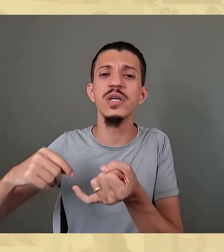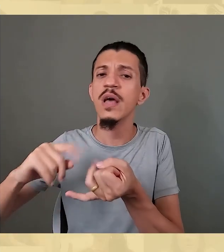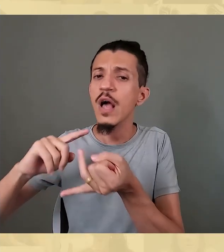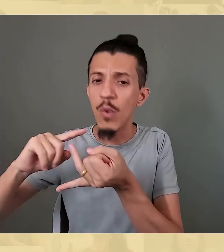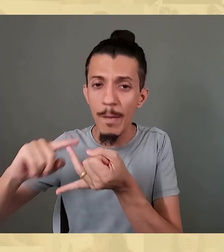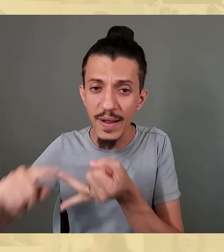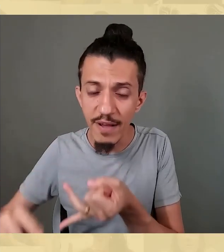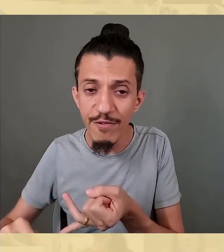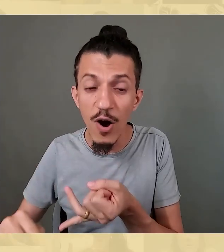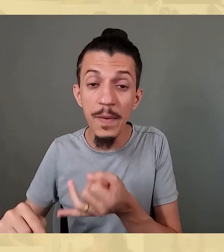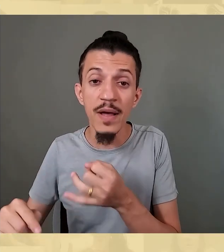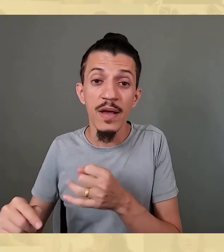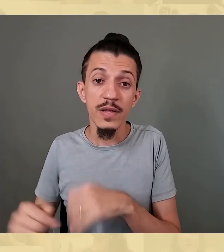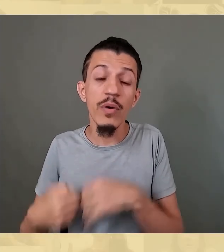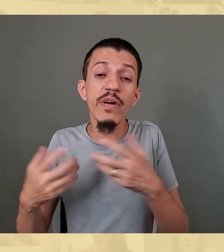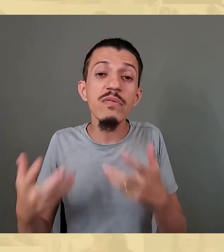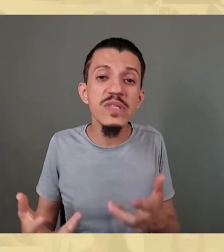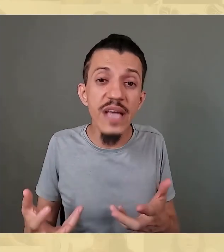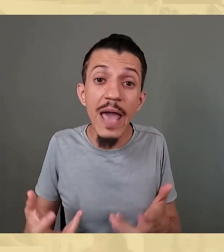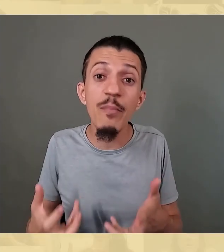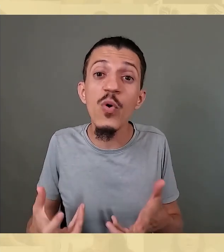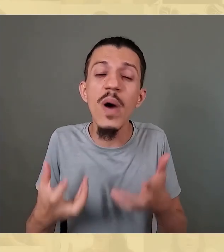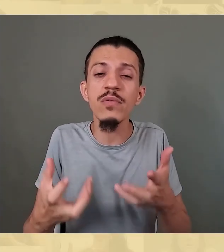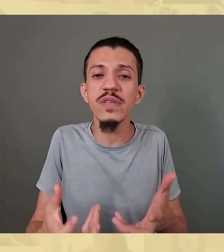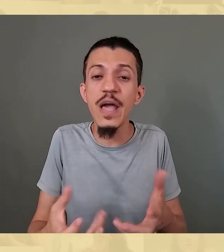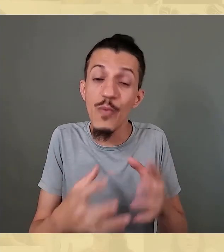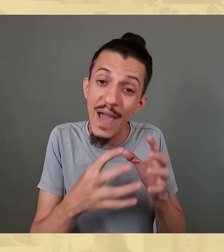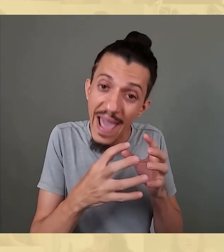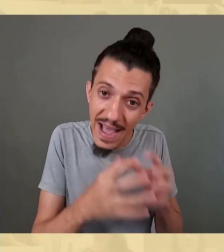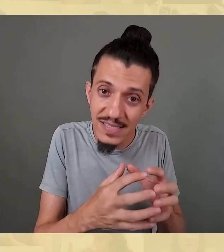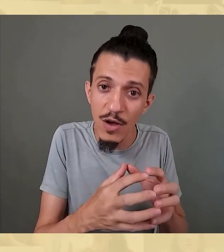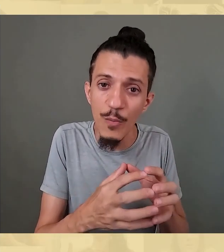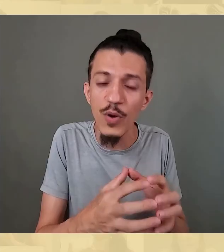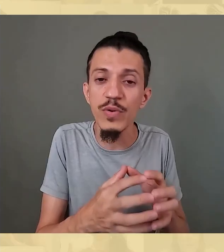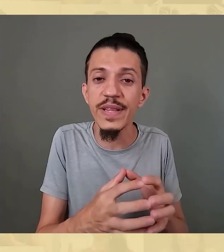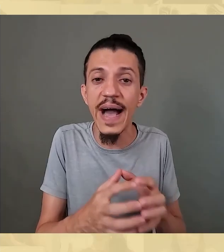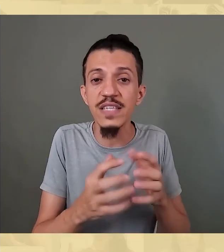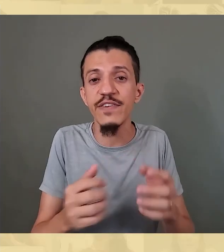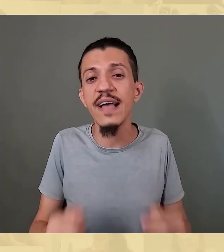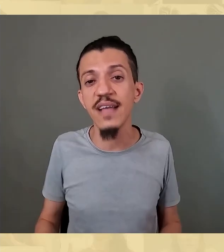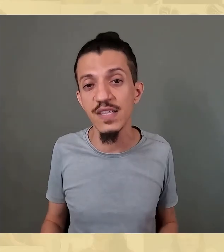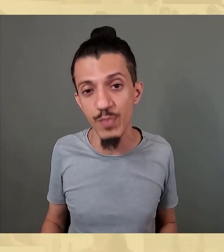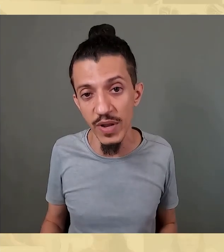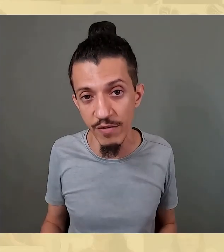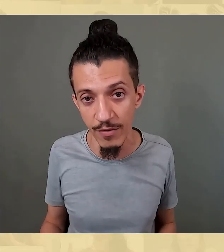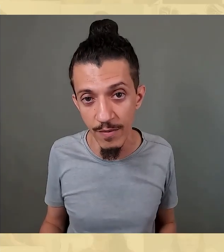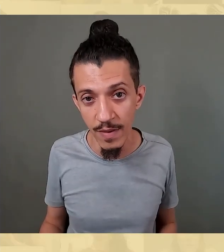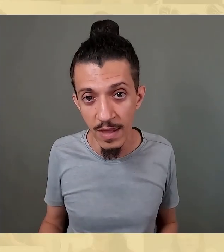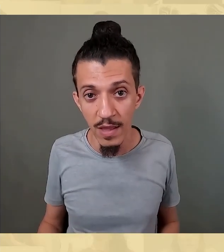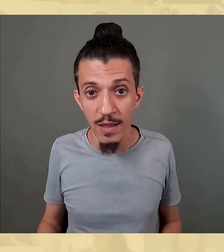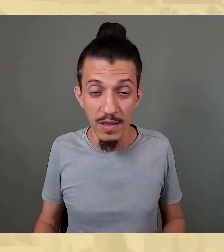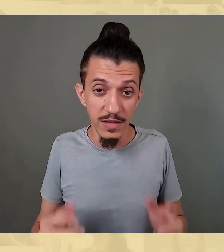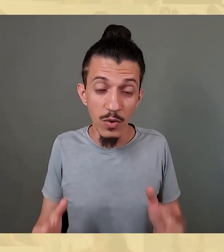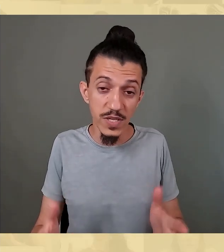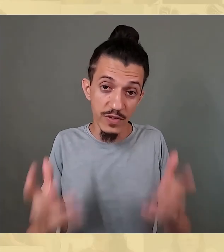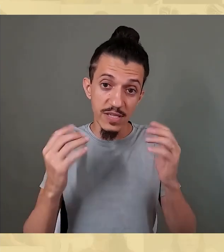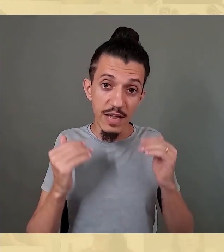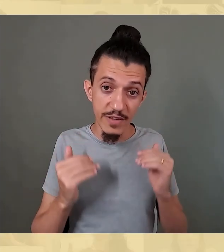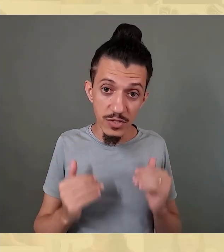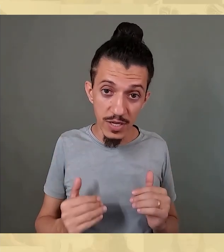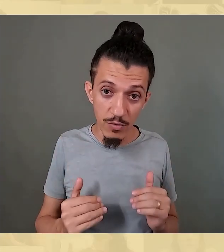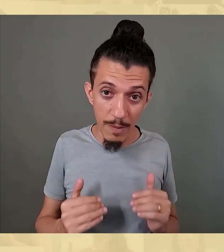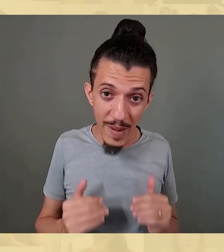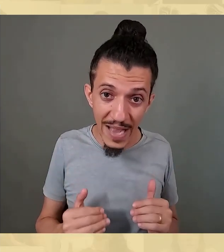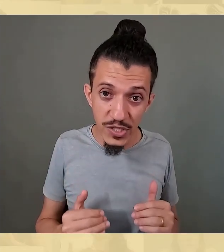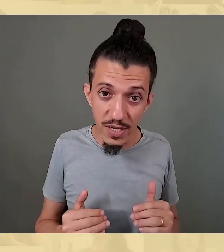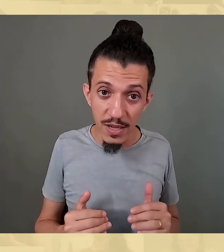suporte, com a plataforma. Então, eu não sei por quanto tempo essa oportunidade vai estar disponível. Então, se você está vendo isso